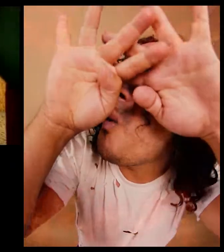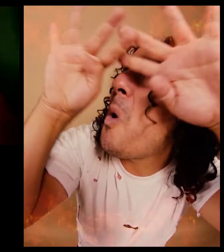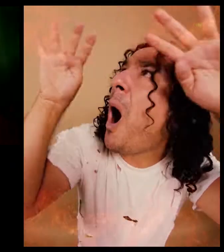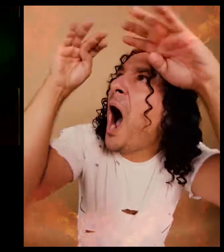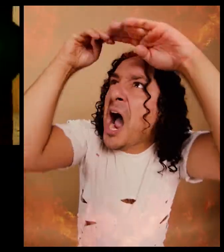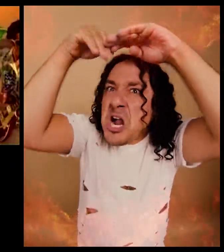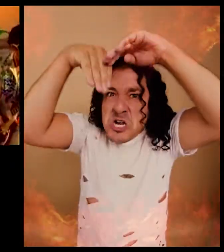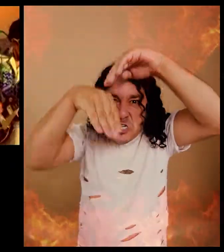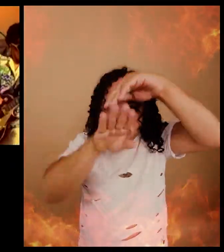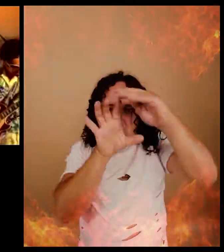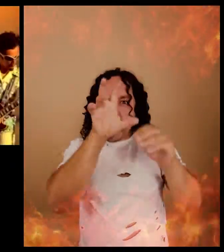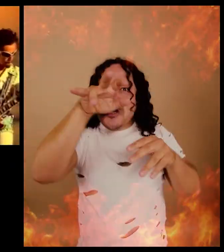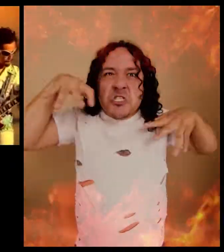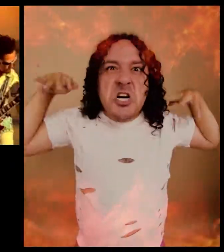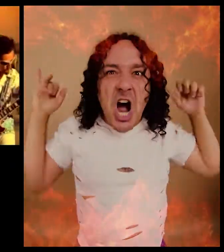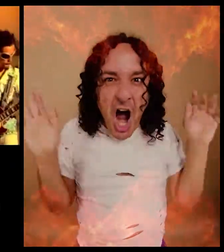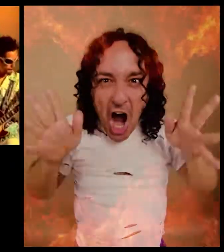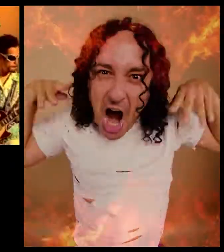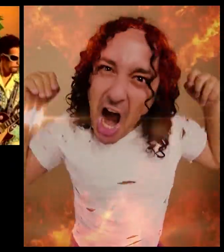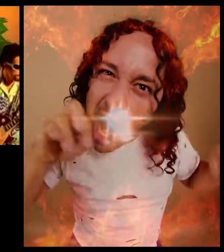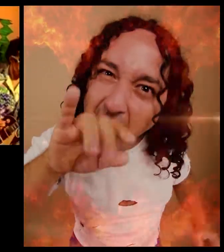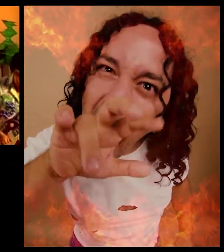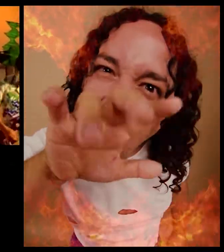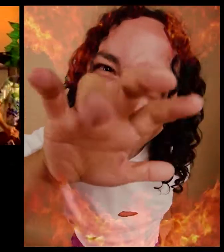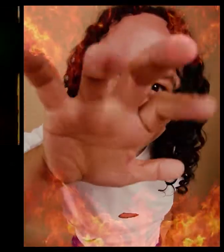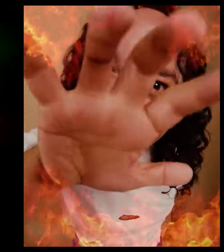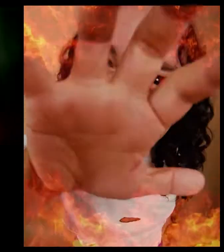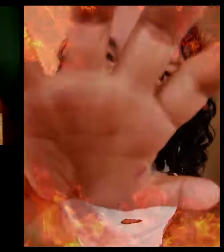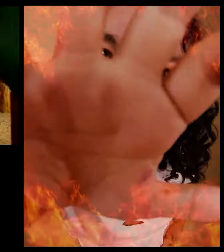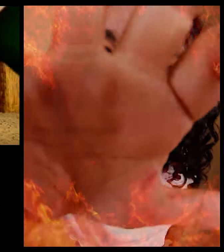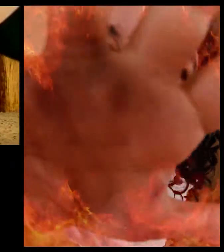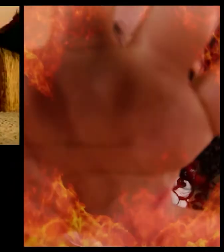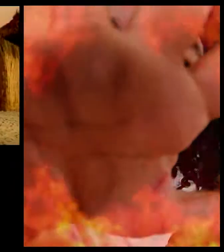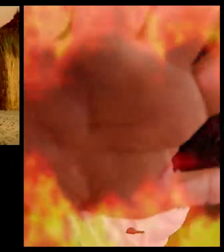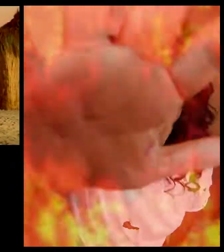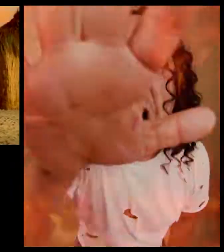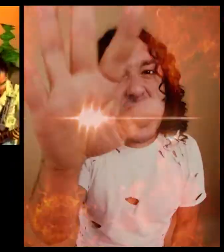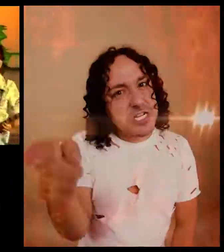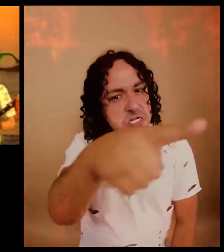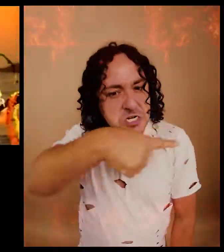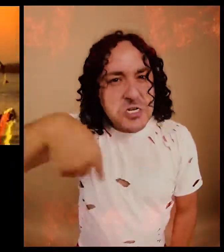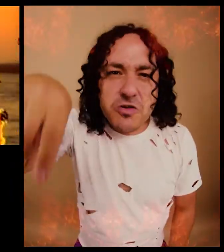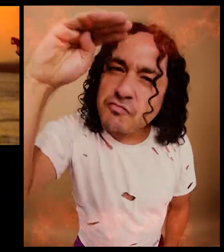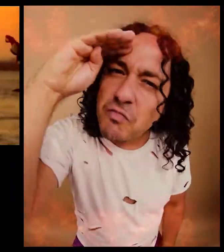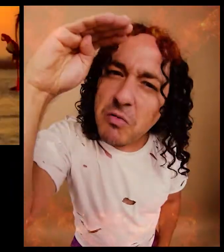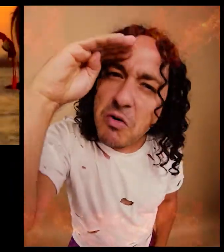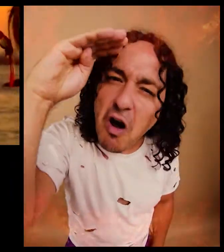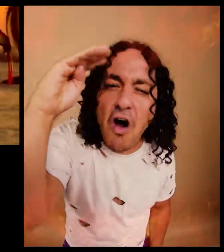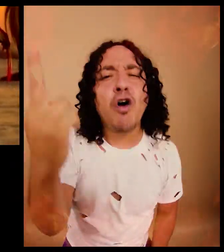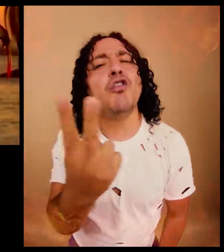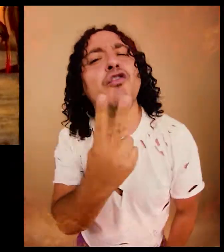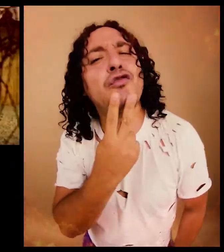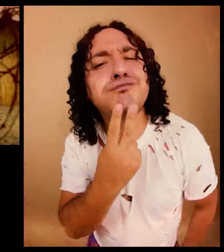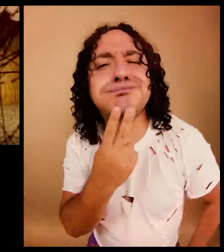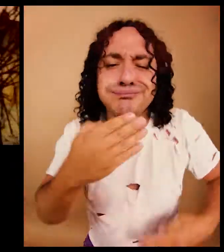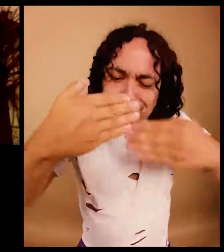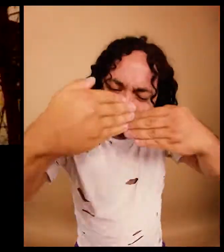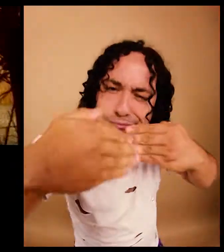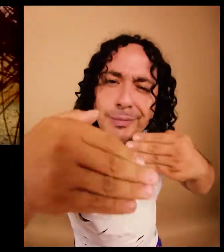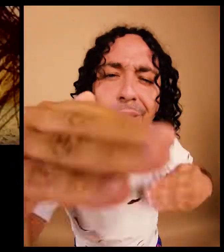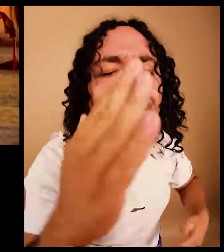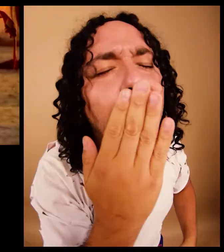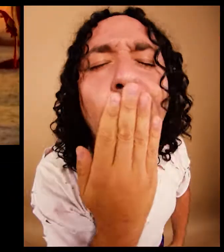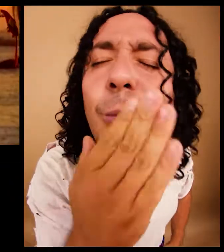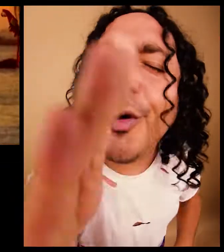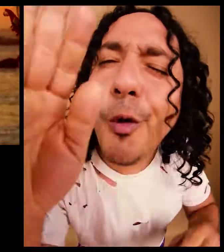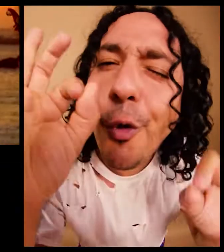que el cielo se abra y salga un dragón. Confiemos